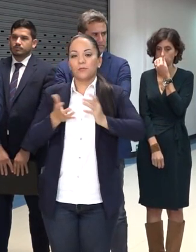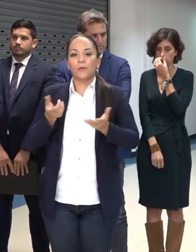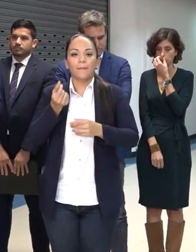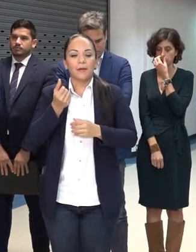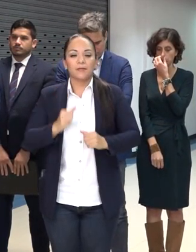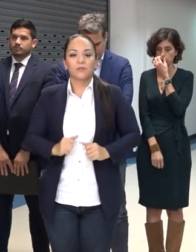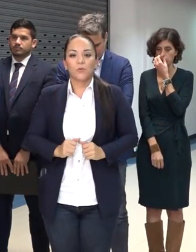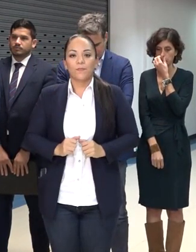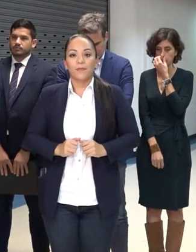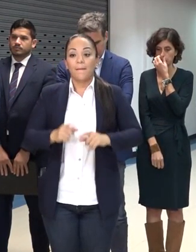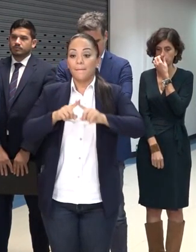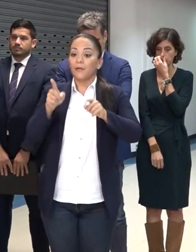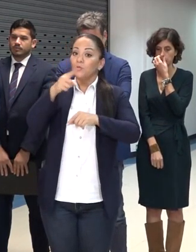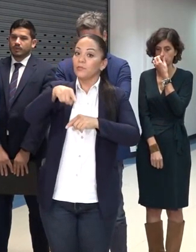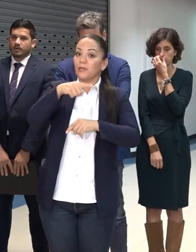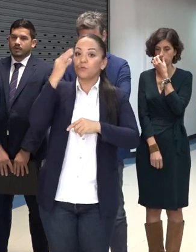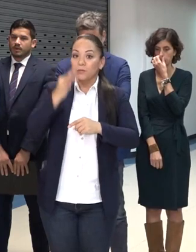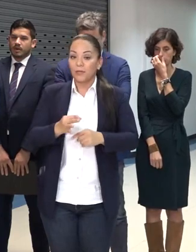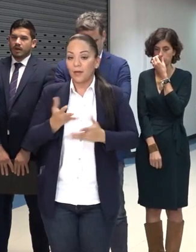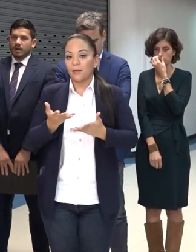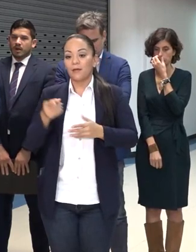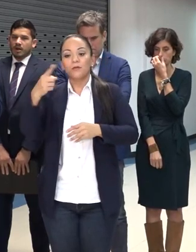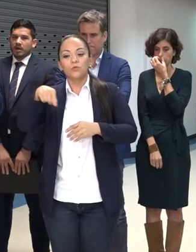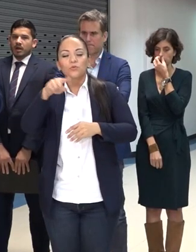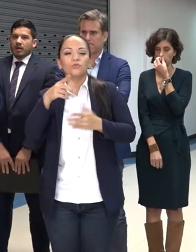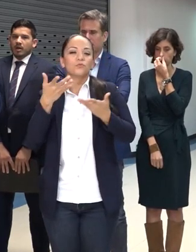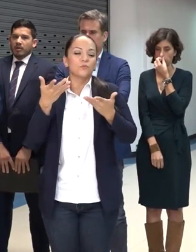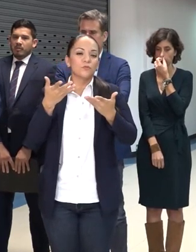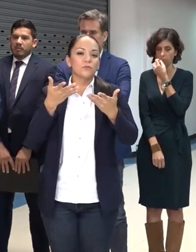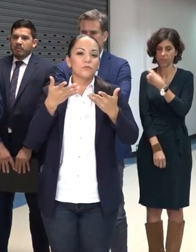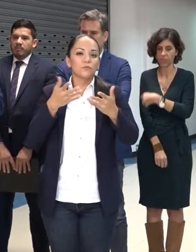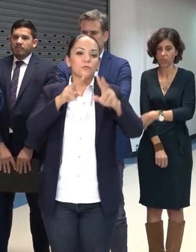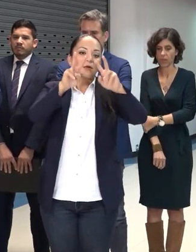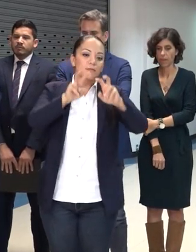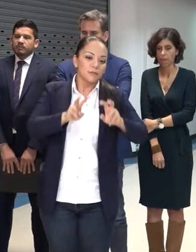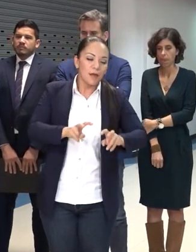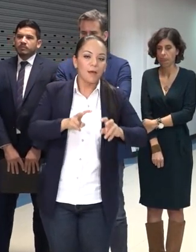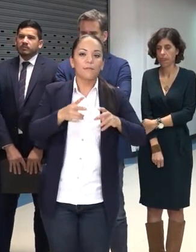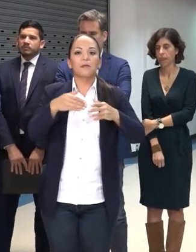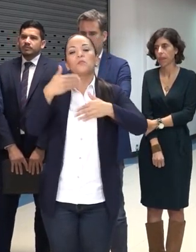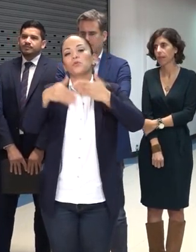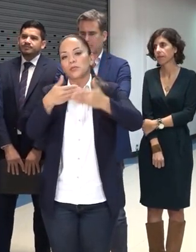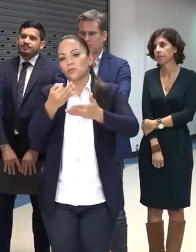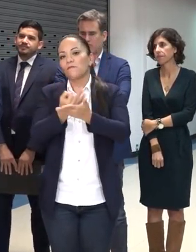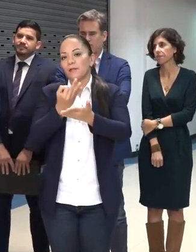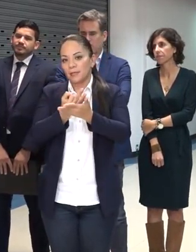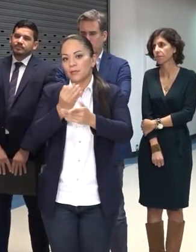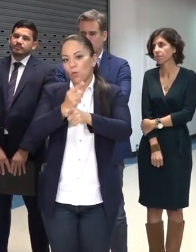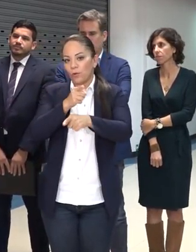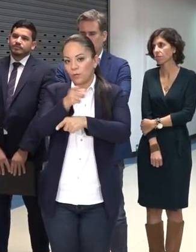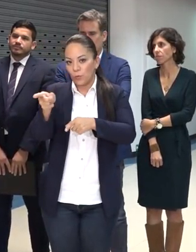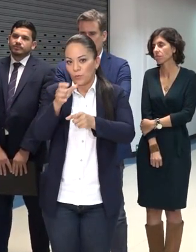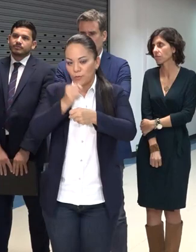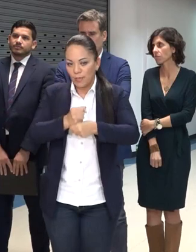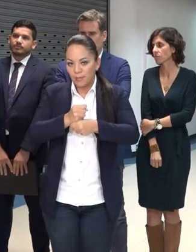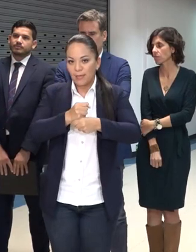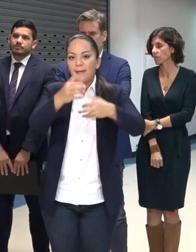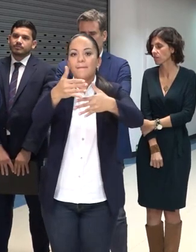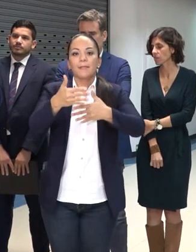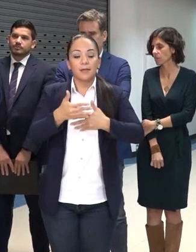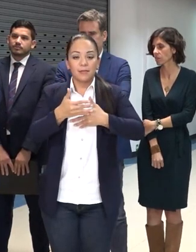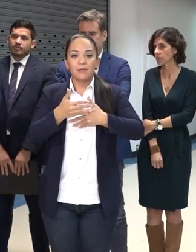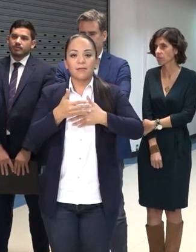precio. Si ellos consideran, haciendo el examen de debido proceso financiero que ellos hacen, que la planilla